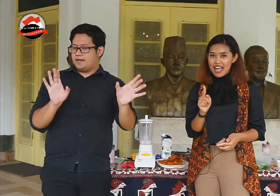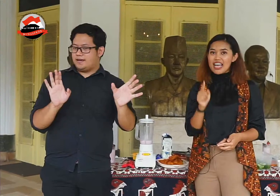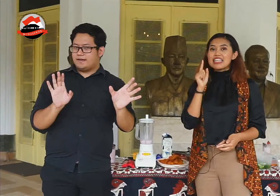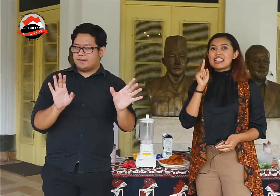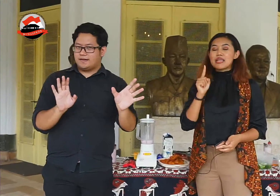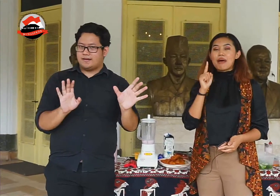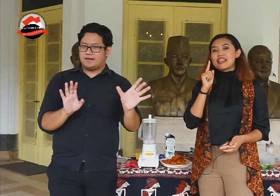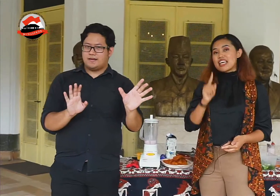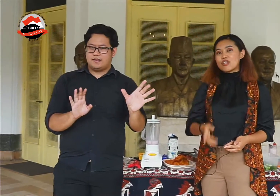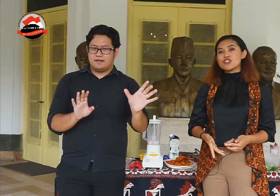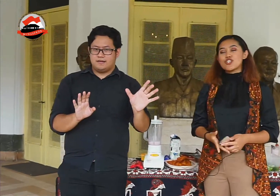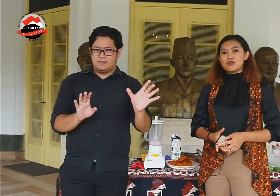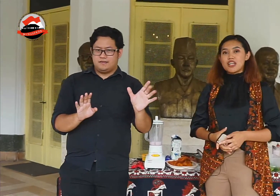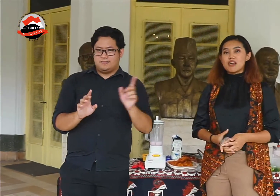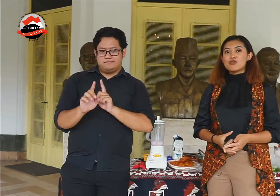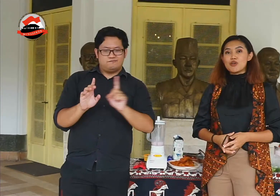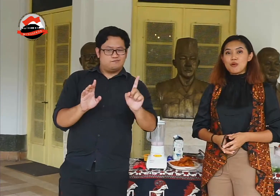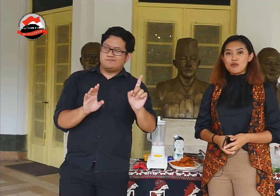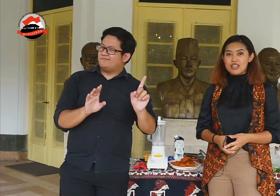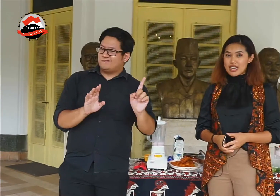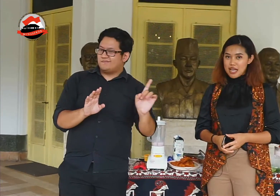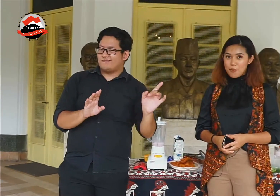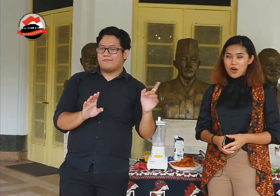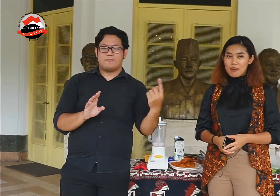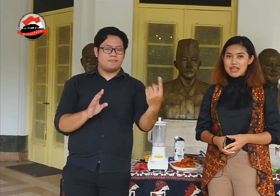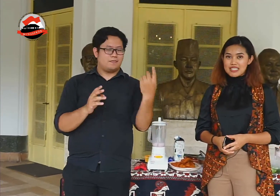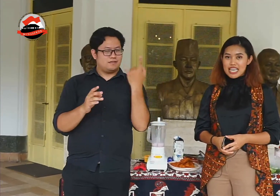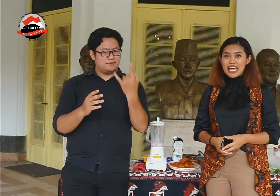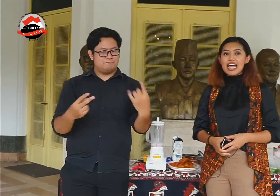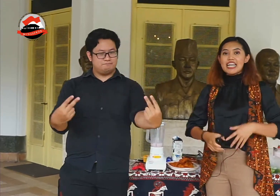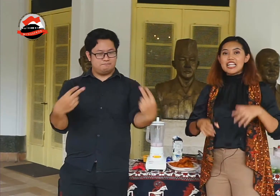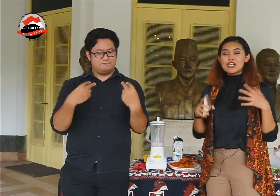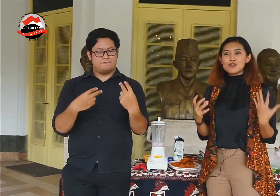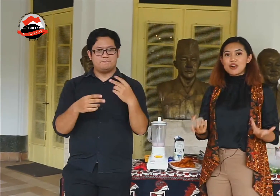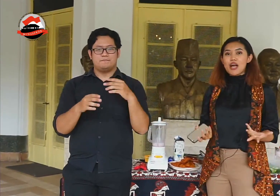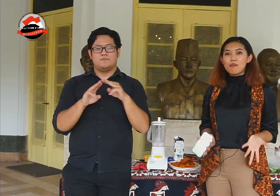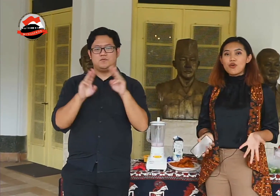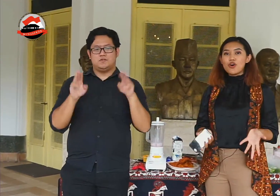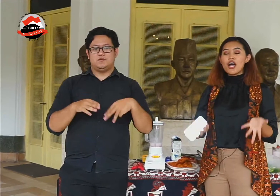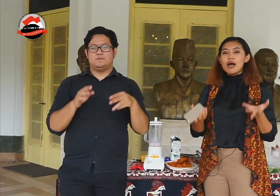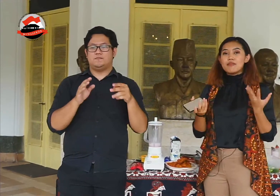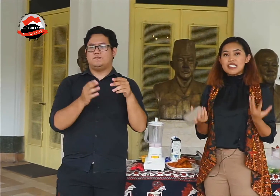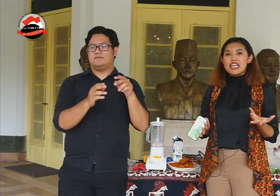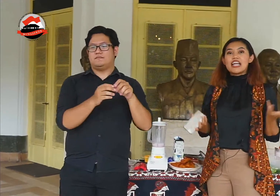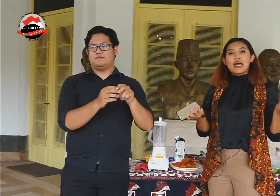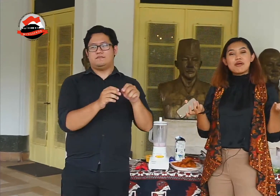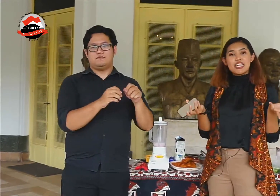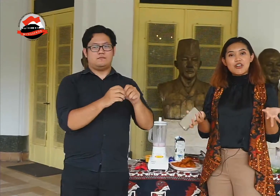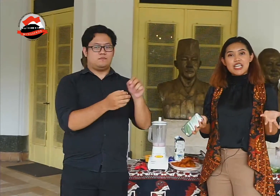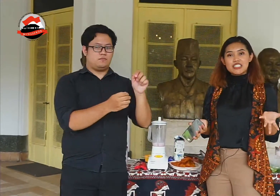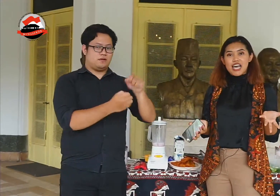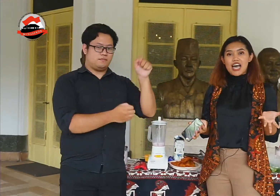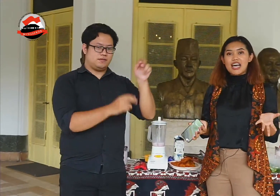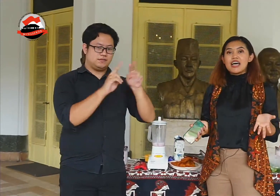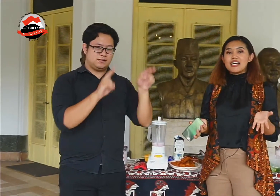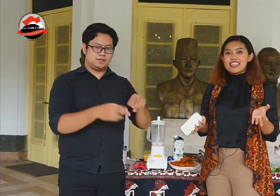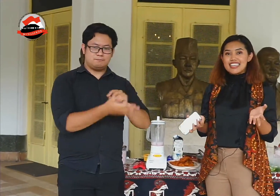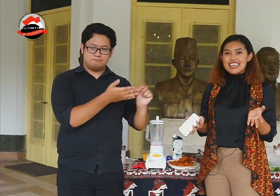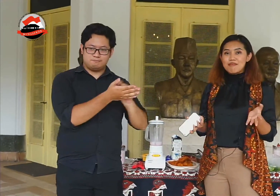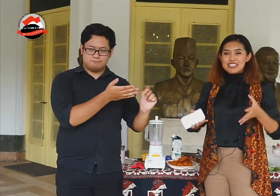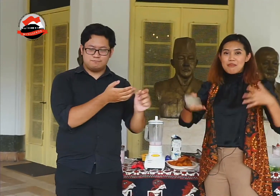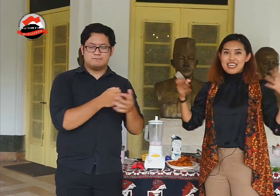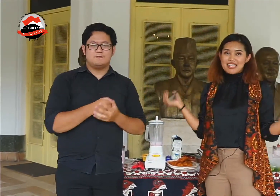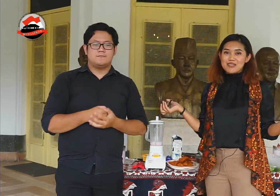kemana-mana, tetap pantengin terus YouTube channelnya Museum Perumusan Naskah Proklamasi. Dan terus bergabung menjadi anak hebat Indonesia